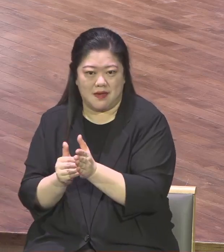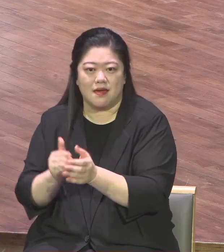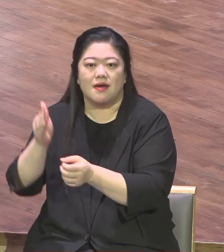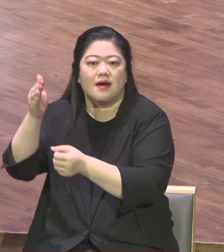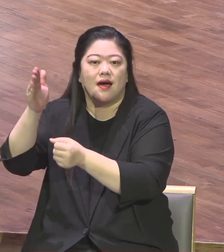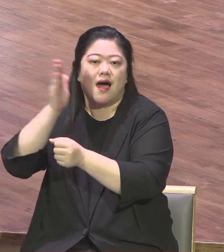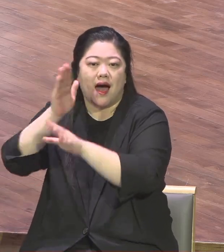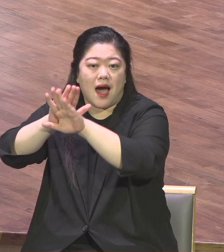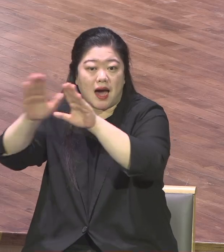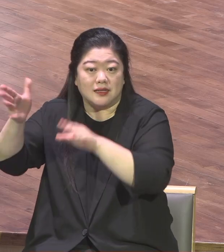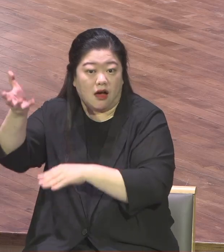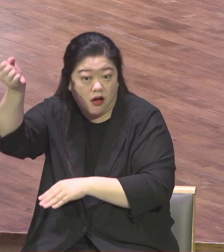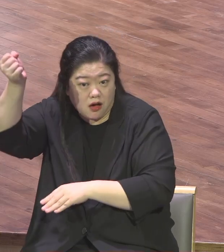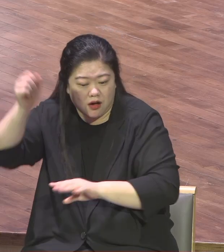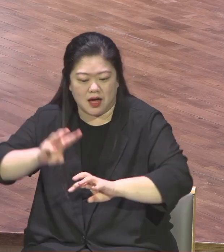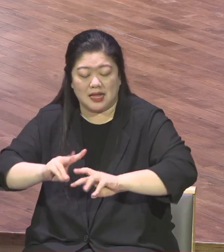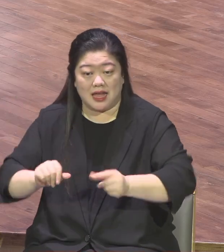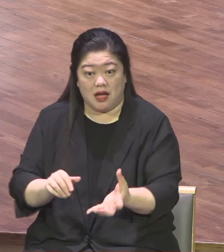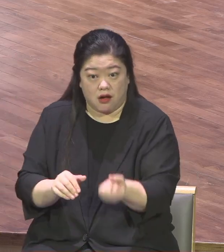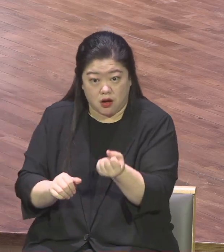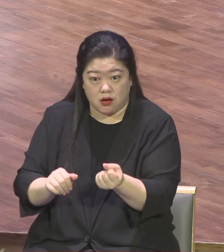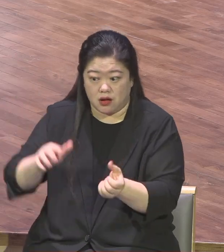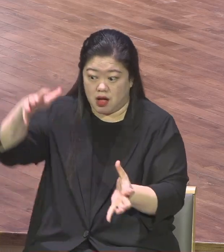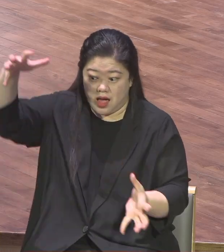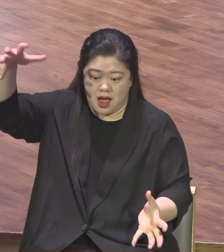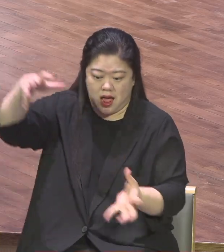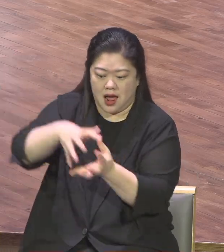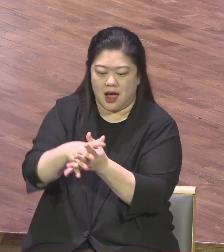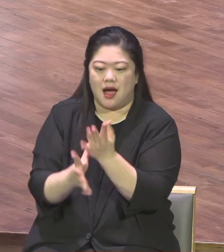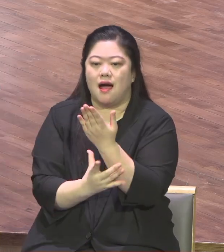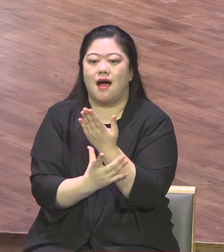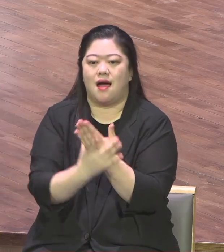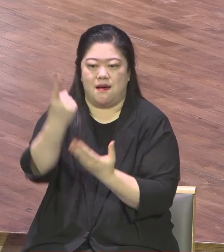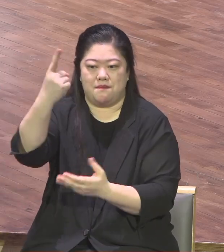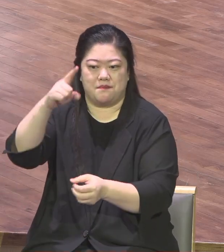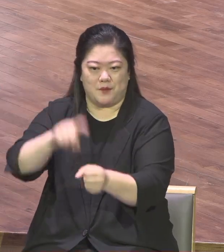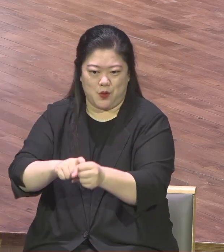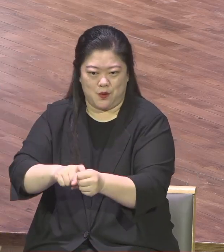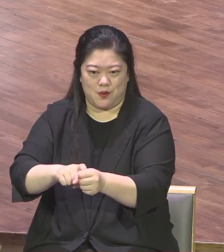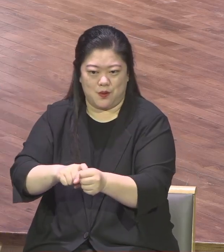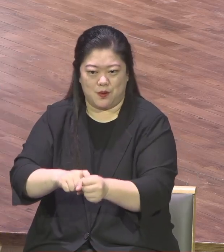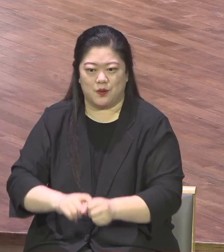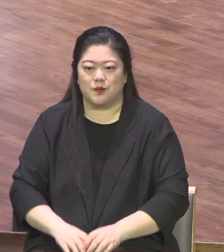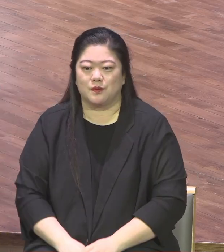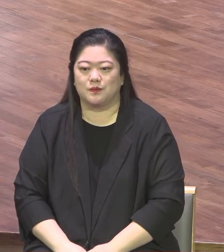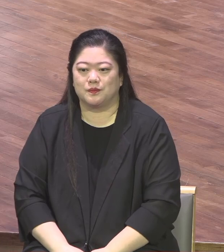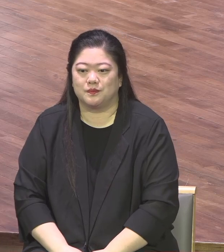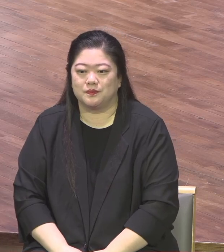땅에 있는 것이 다 그리스도 안에서 통일되게 하려 하심이라.